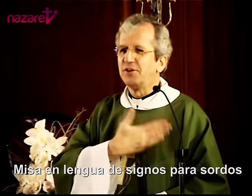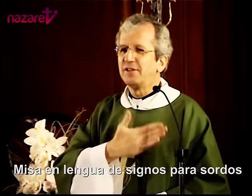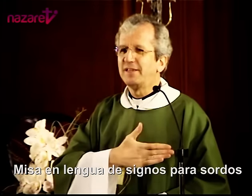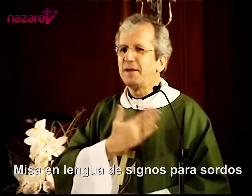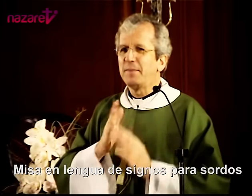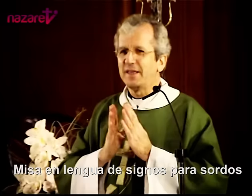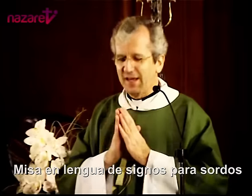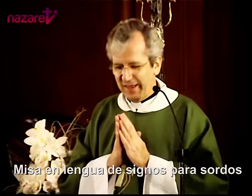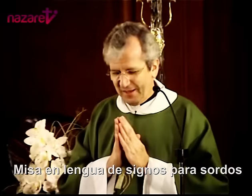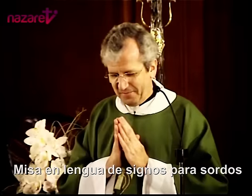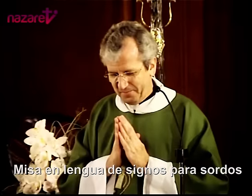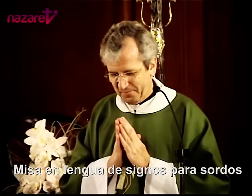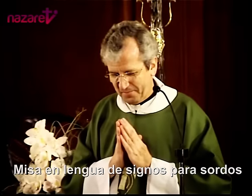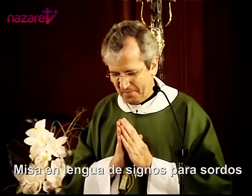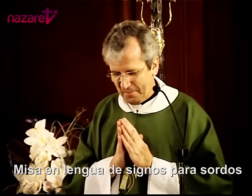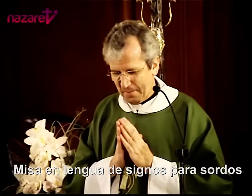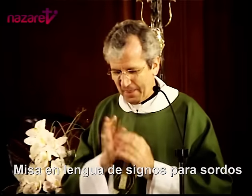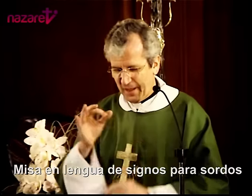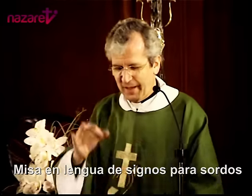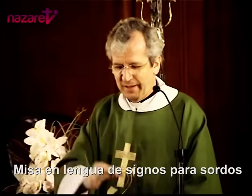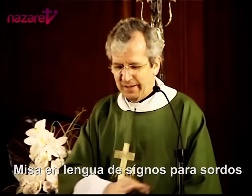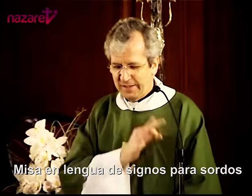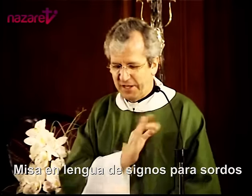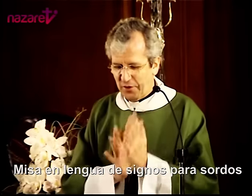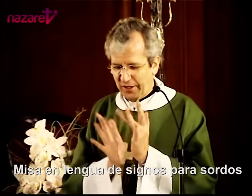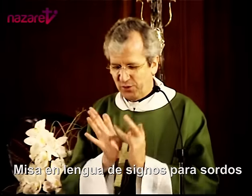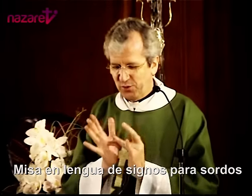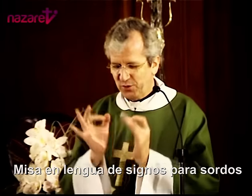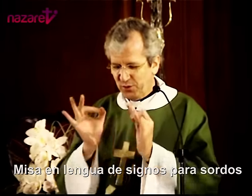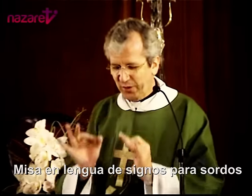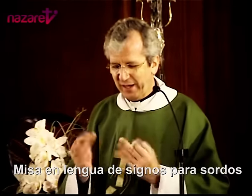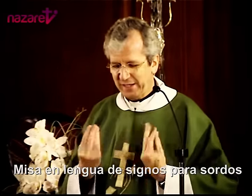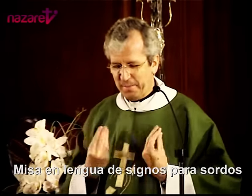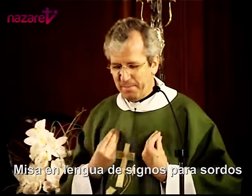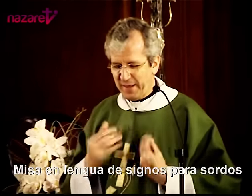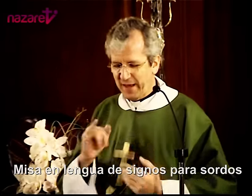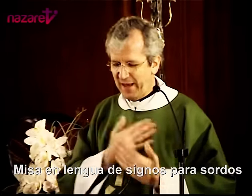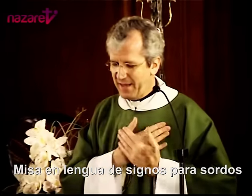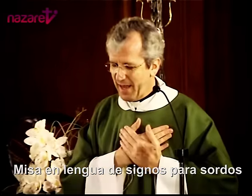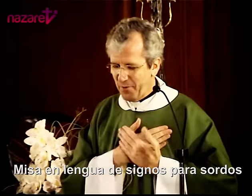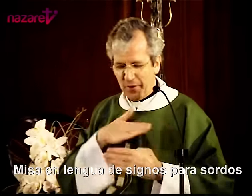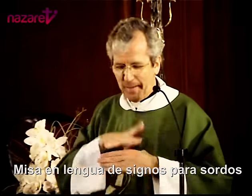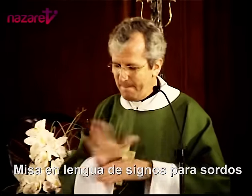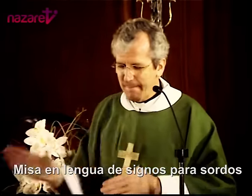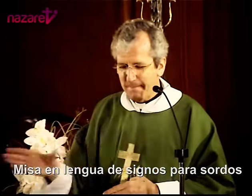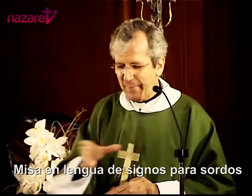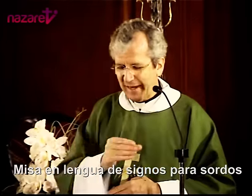ten piedad. Cristo, ten piedad. Señor Jesús, tú que eres vida y amor para